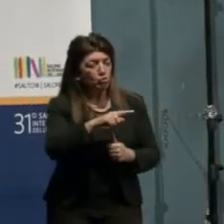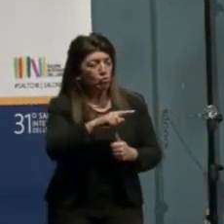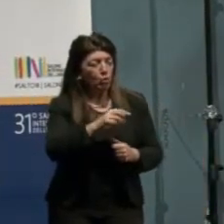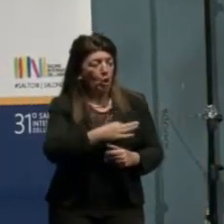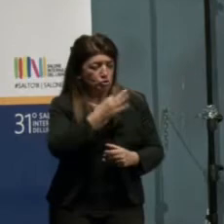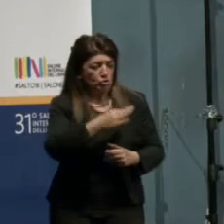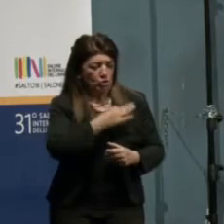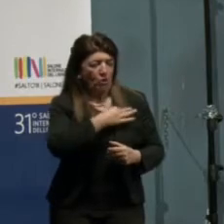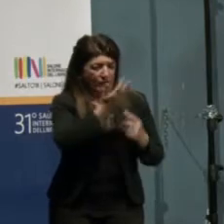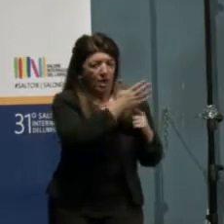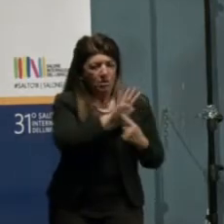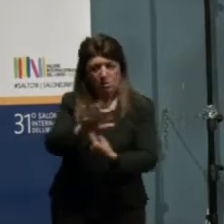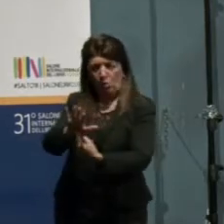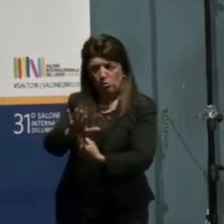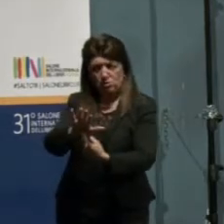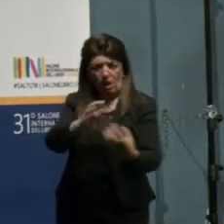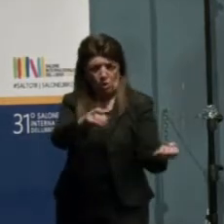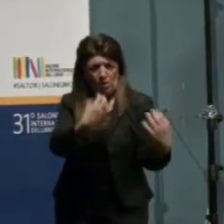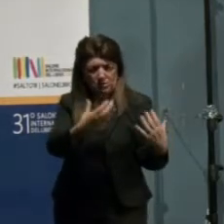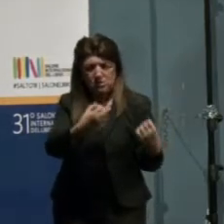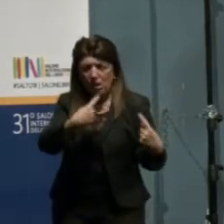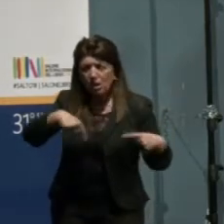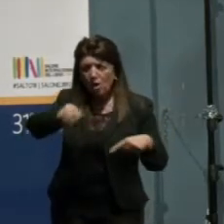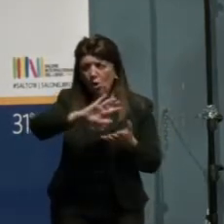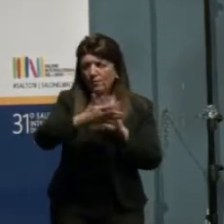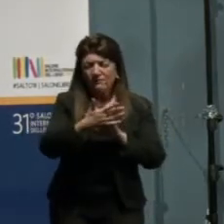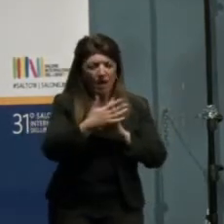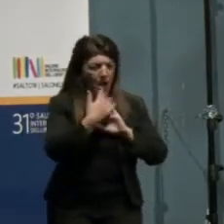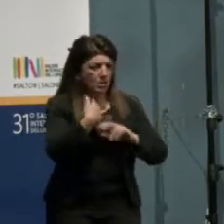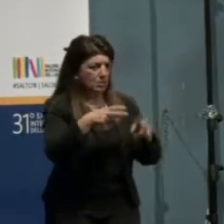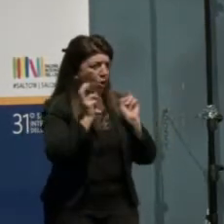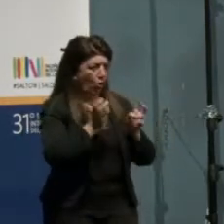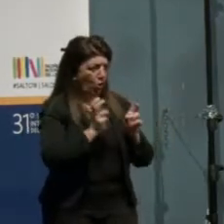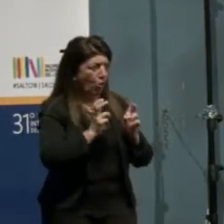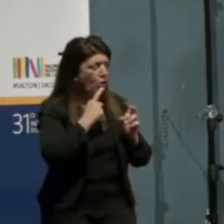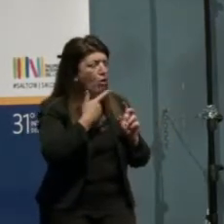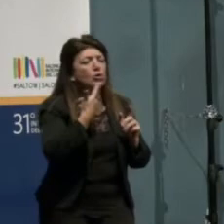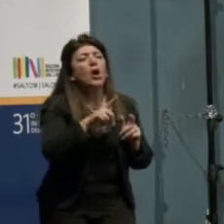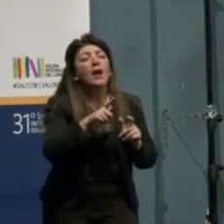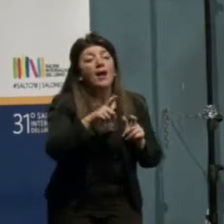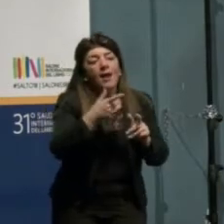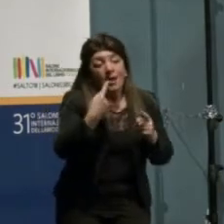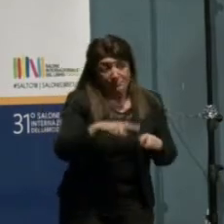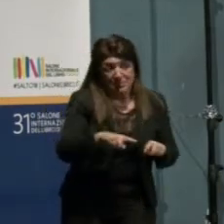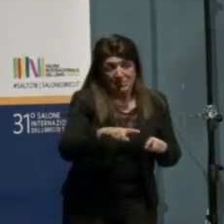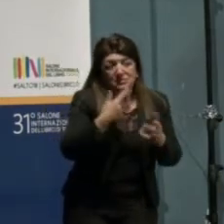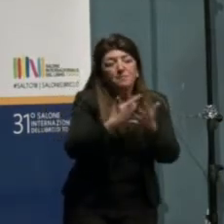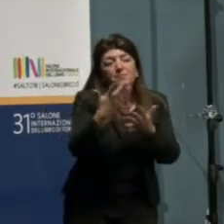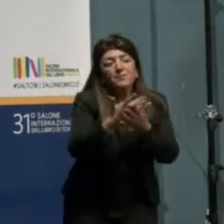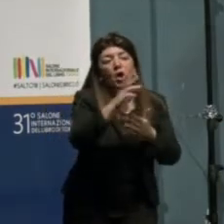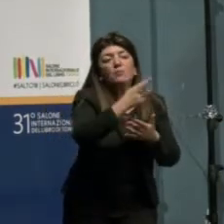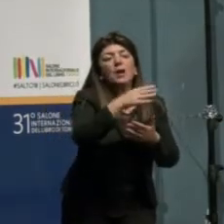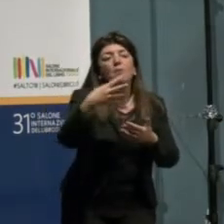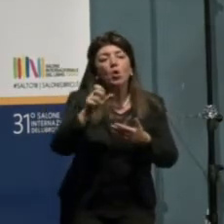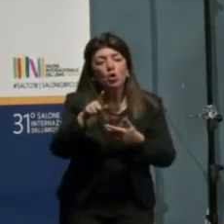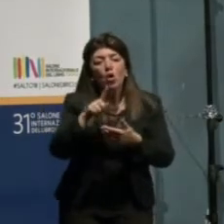dovremo fare tesoro di quella lezione vorremmo anche attraverso il premio roberto morrione valorizzare